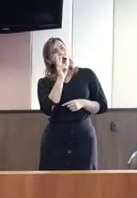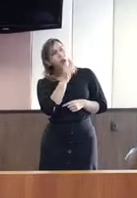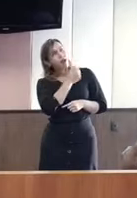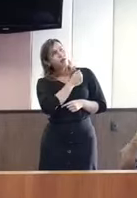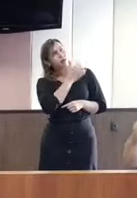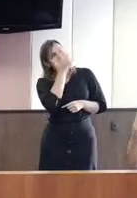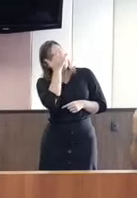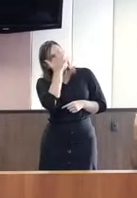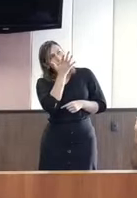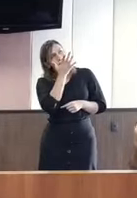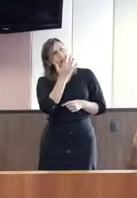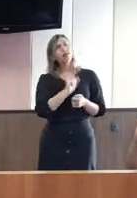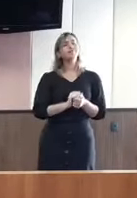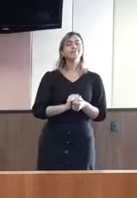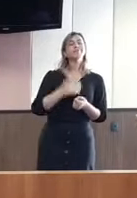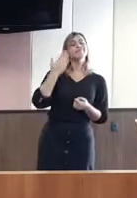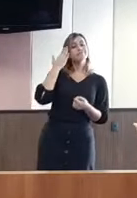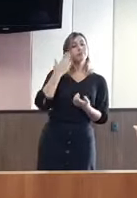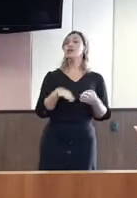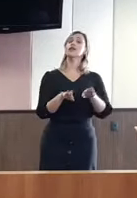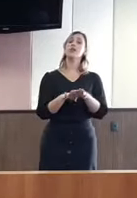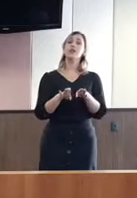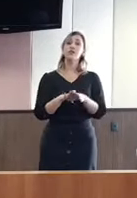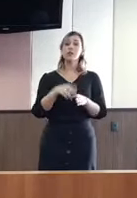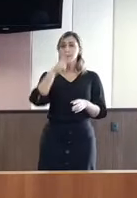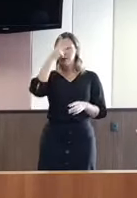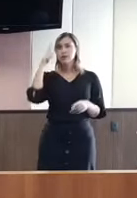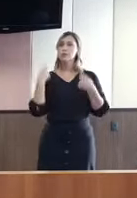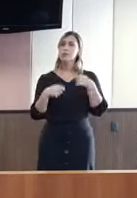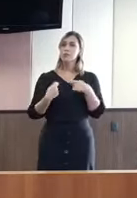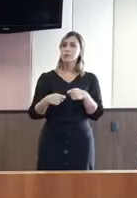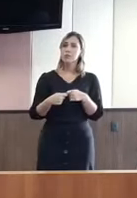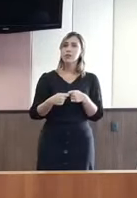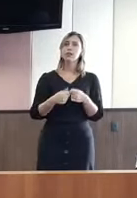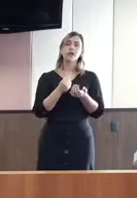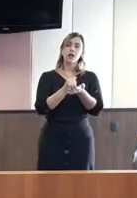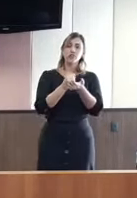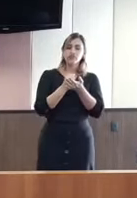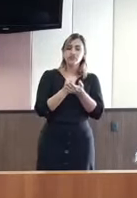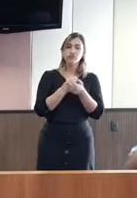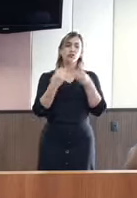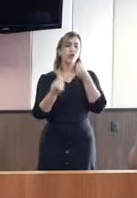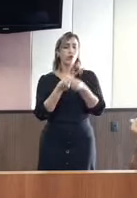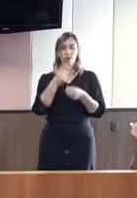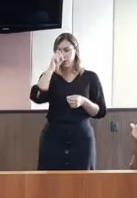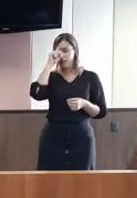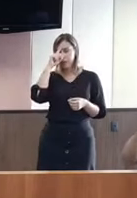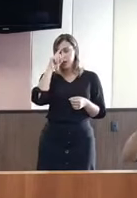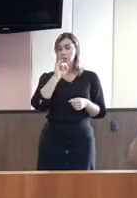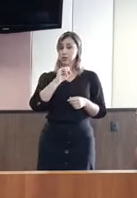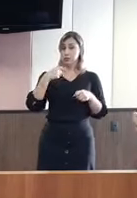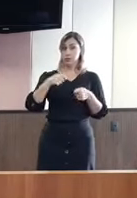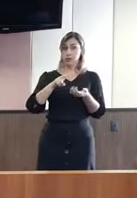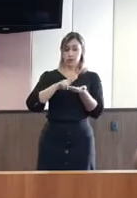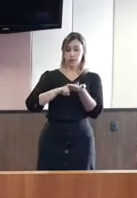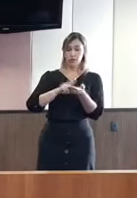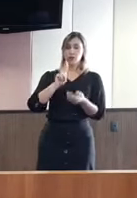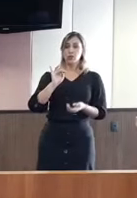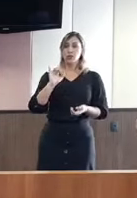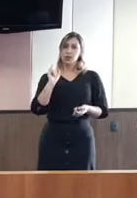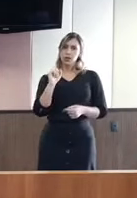ali infectados que precisam de atendimento hospitalar, 850 pessoas. E desses infectados precisam de UTI, 200